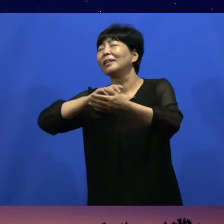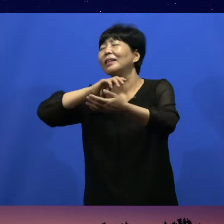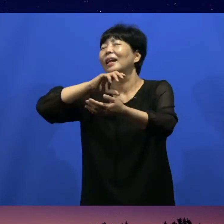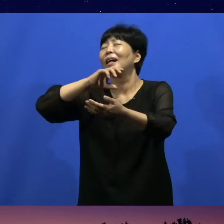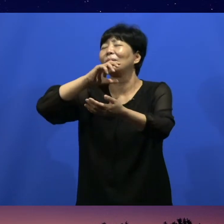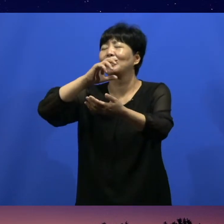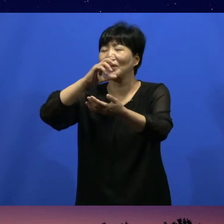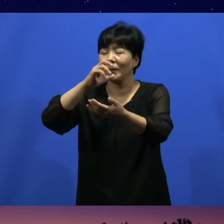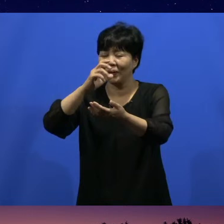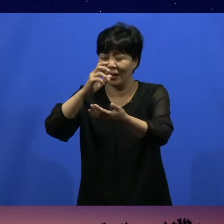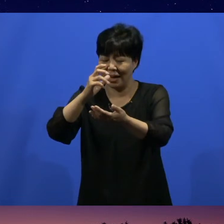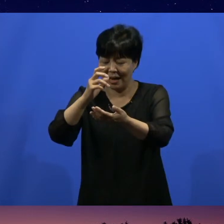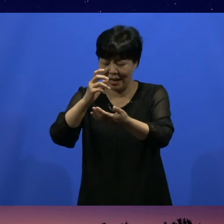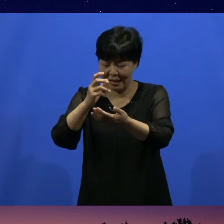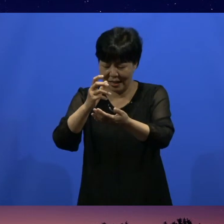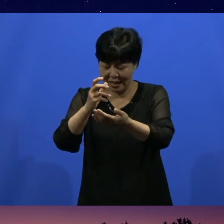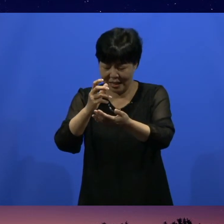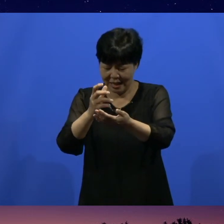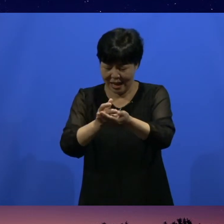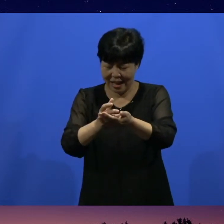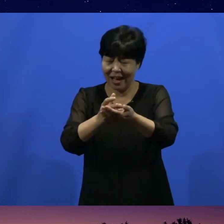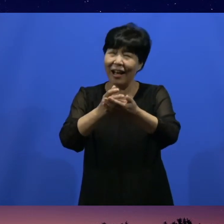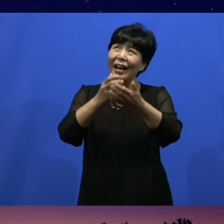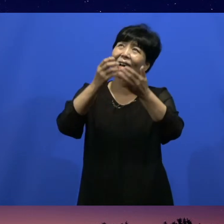나를 감격하게